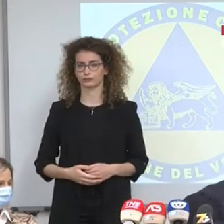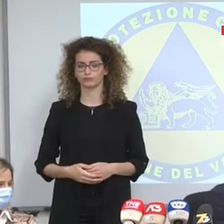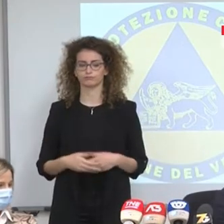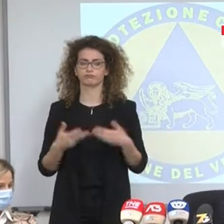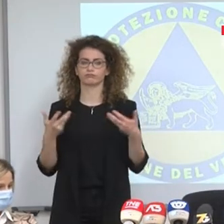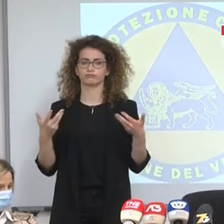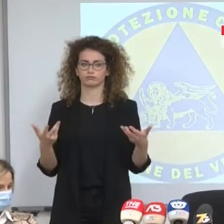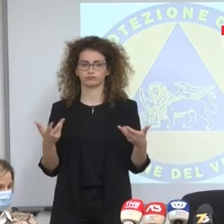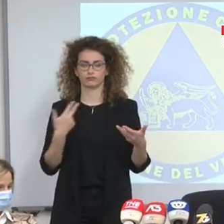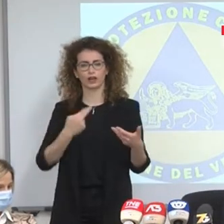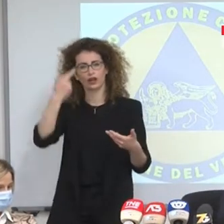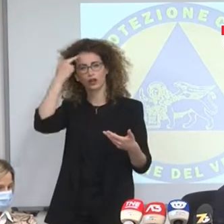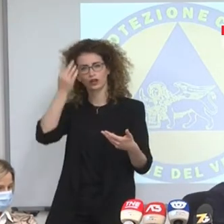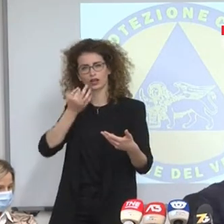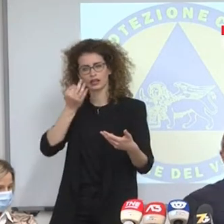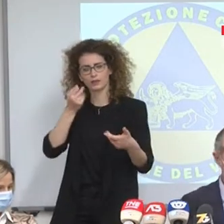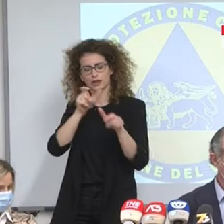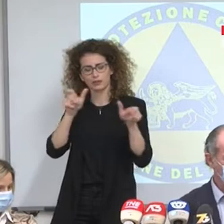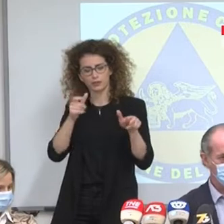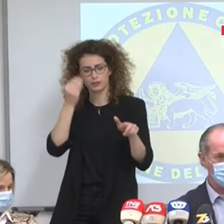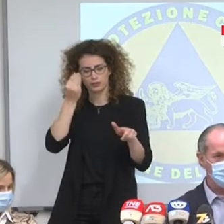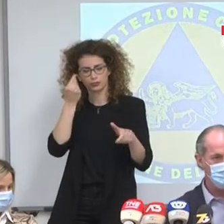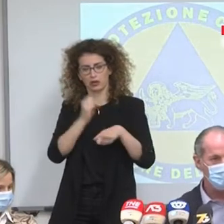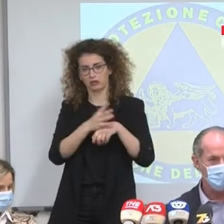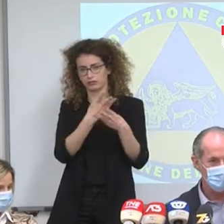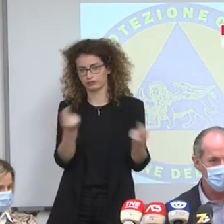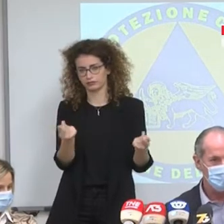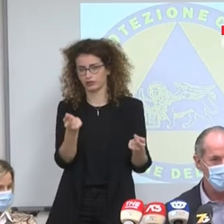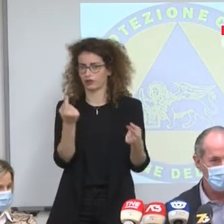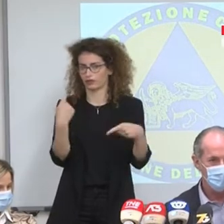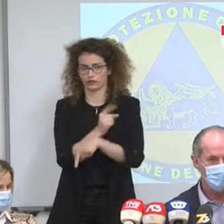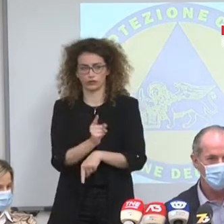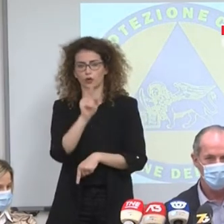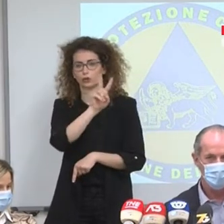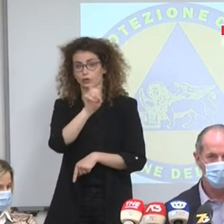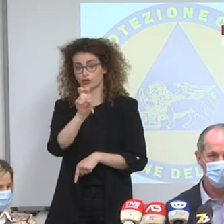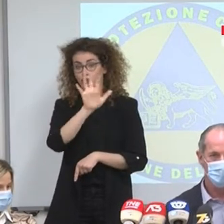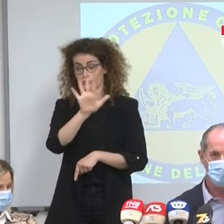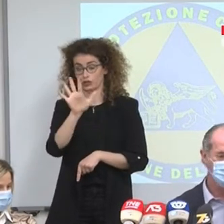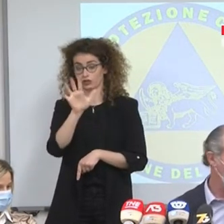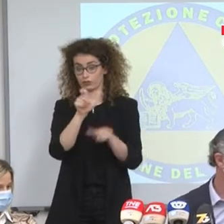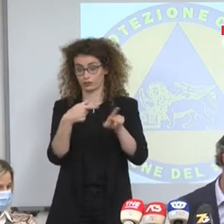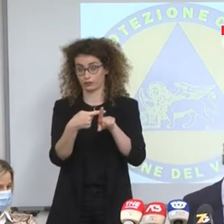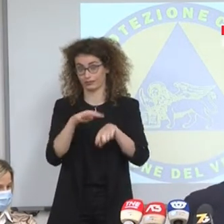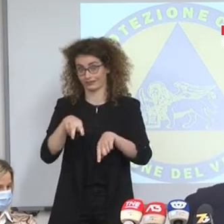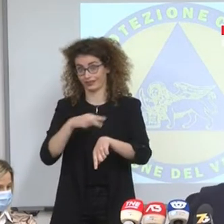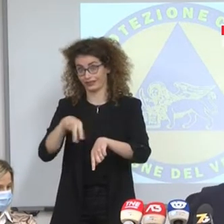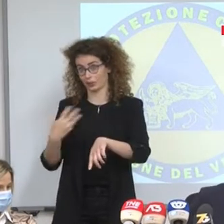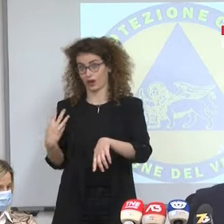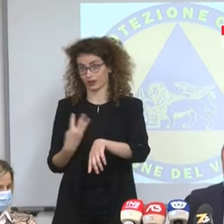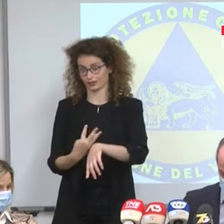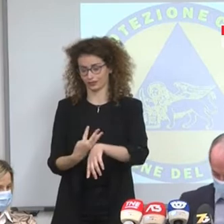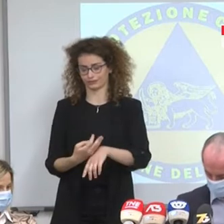Quindi ricordiamo sempre a chi pensa che il virus non ci sia più che 255 nuovi infettati li abbiamo avuti anche nelle ultime 24